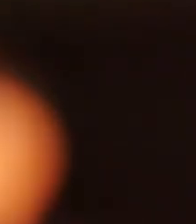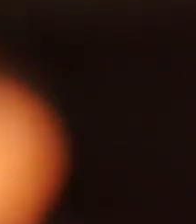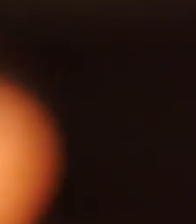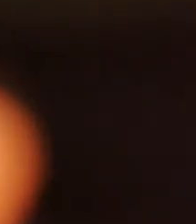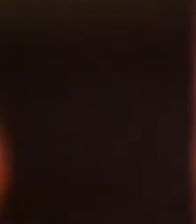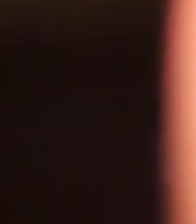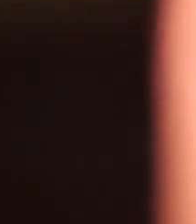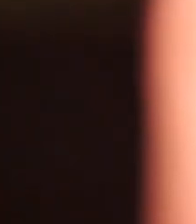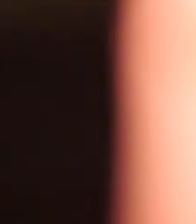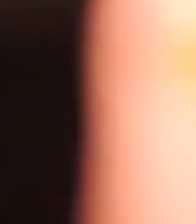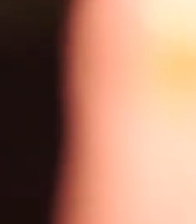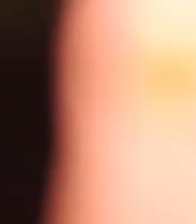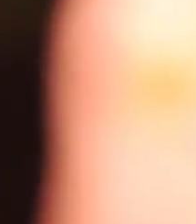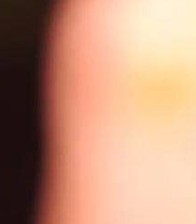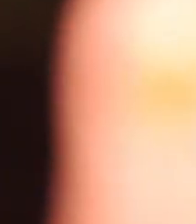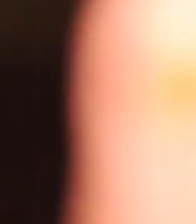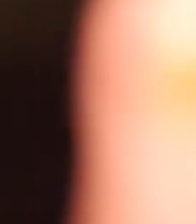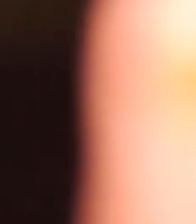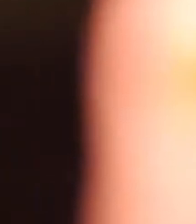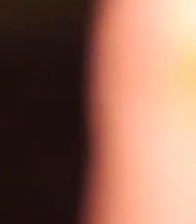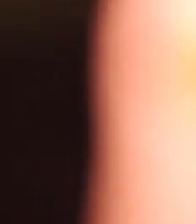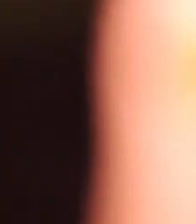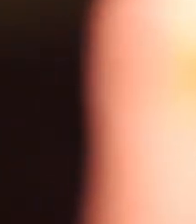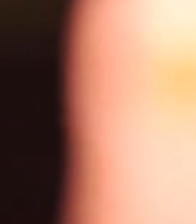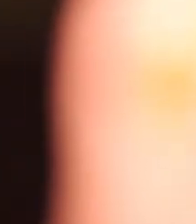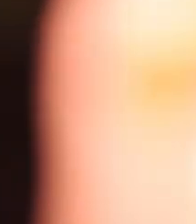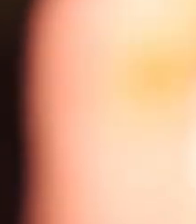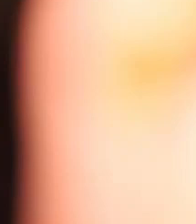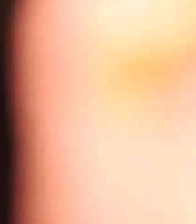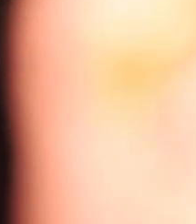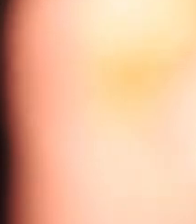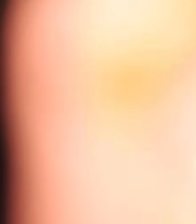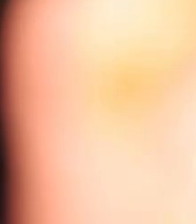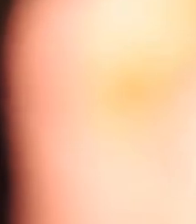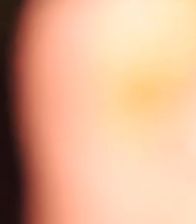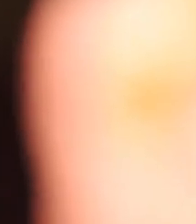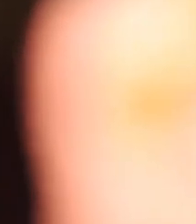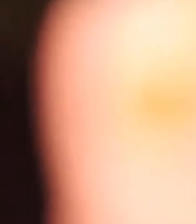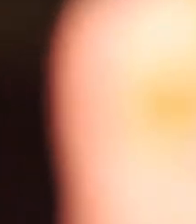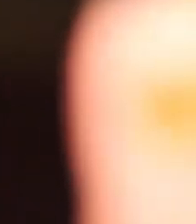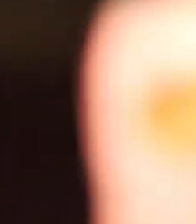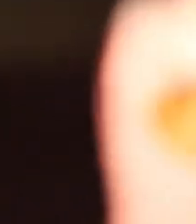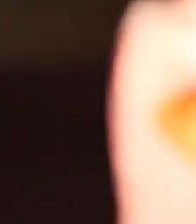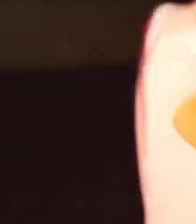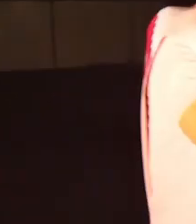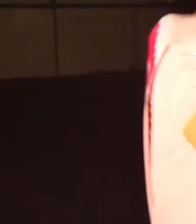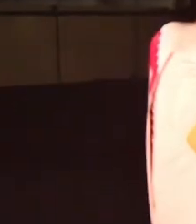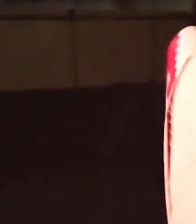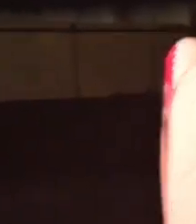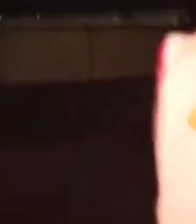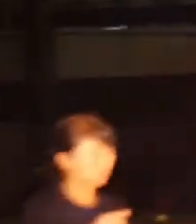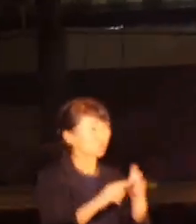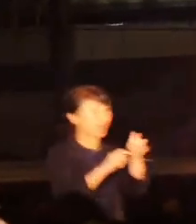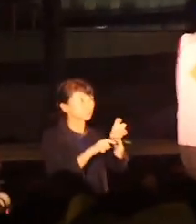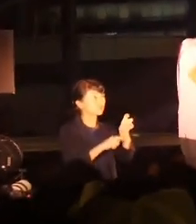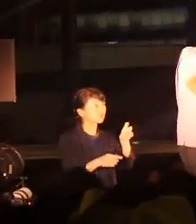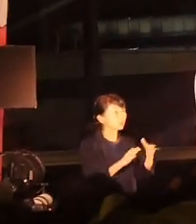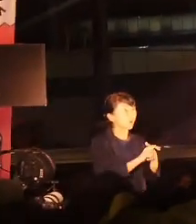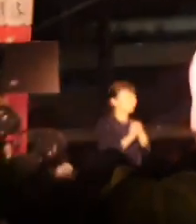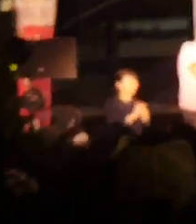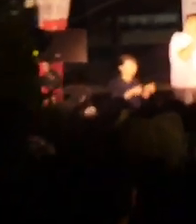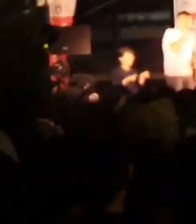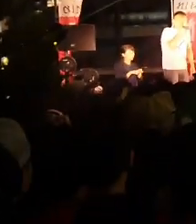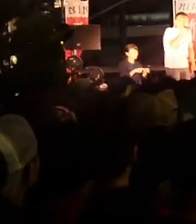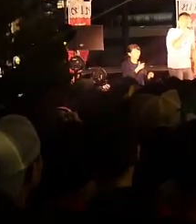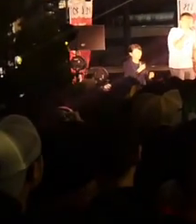山本太郎を率いる令和新選組、まずはこの選挙で10人の仲間たちと立候